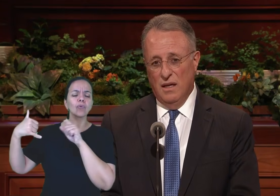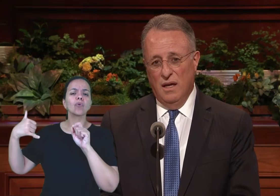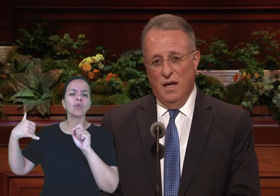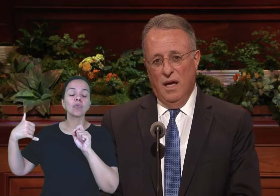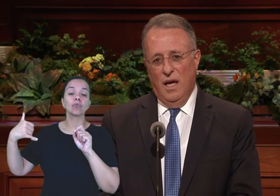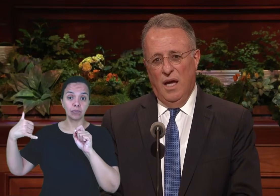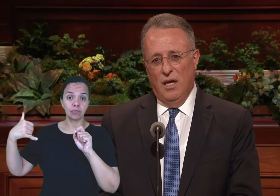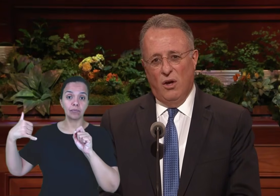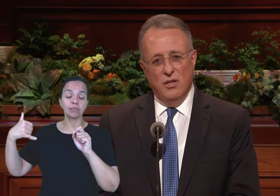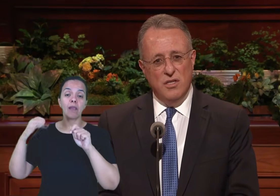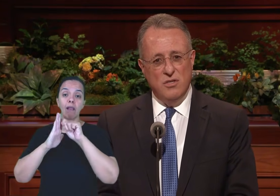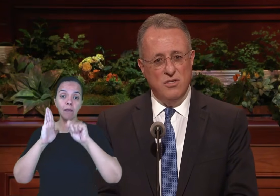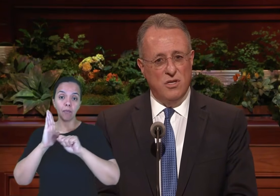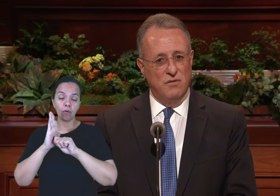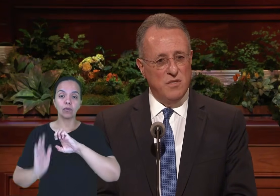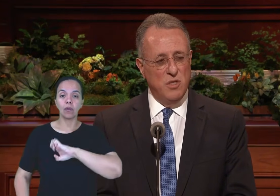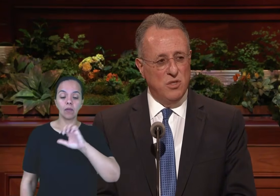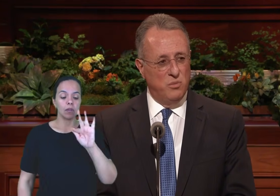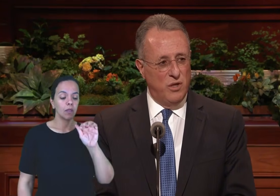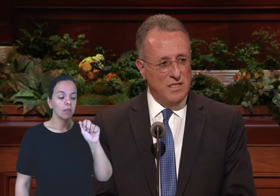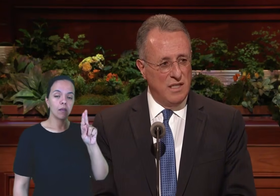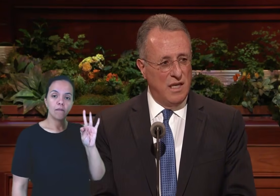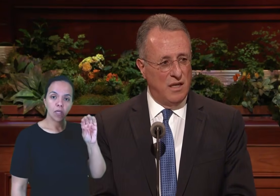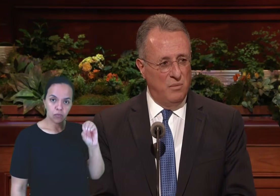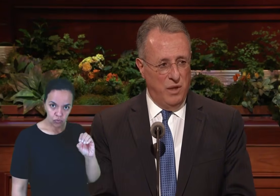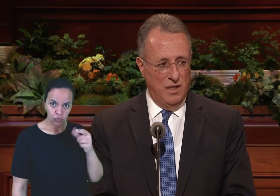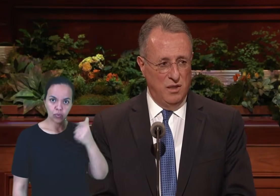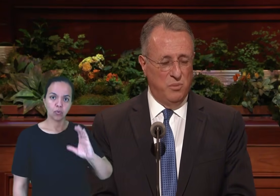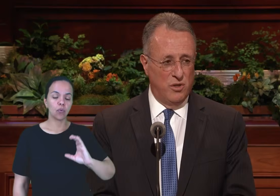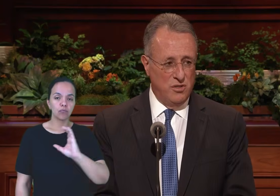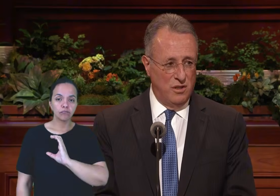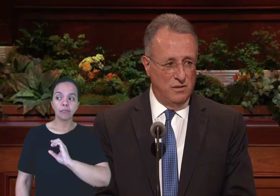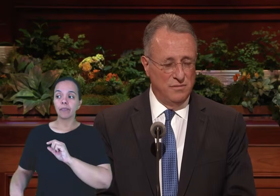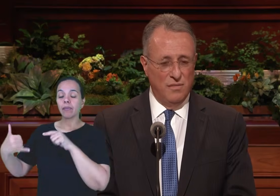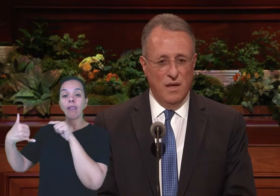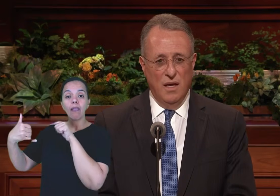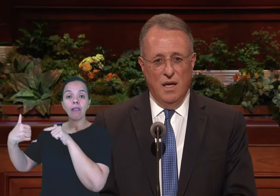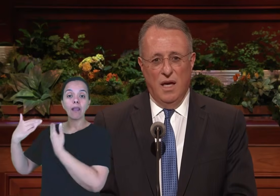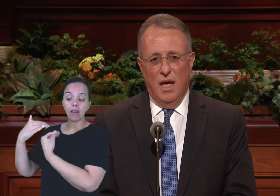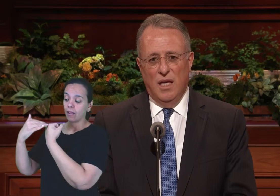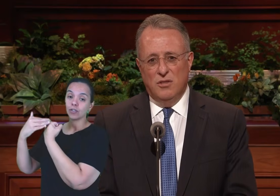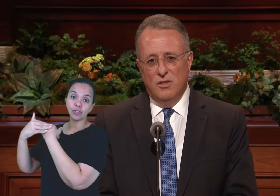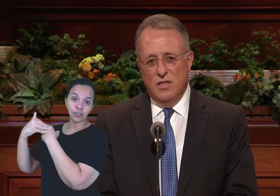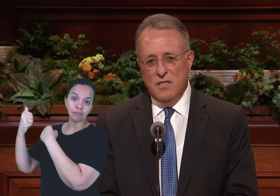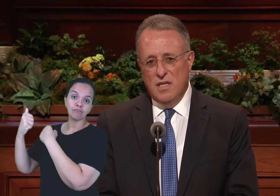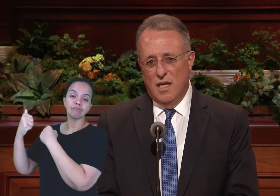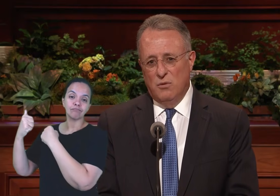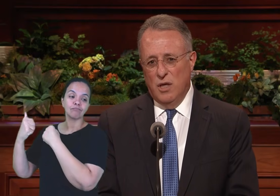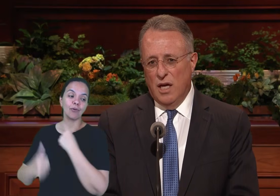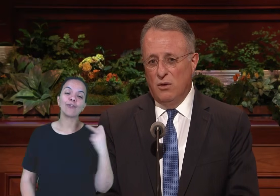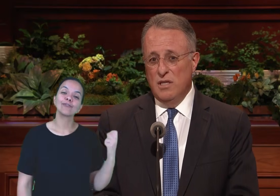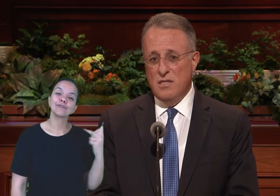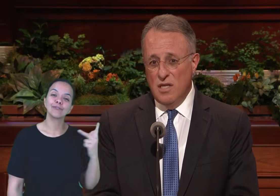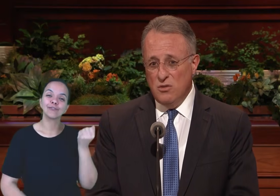era o segundo conselheiro na primeira presidência naquela época. Ele nos chamou para servir como presidente de missão e companheira em